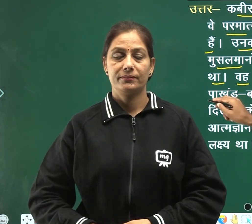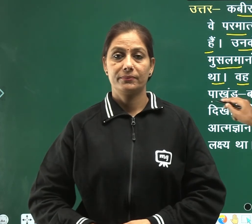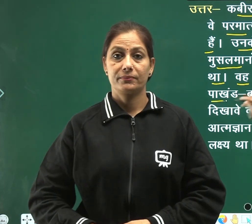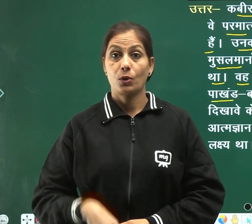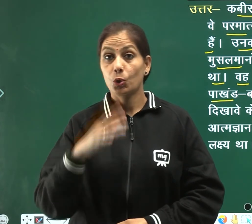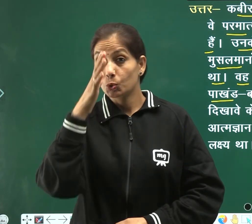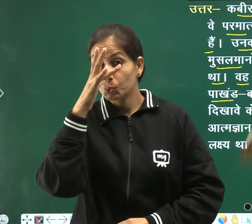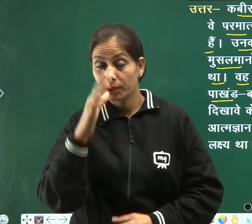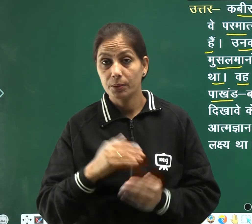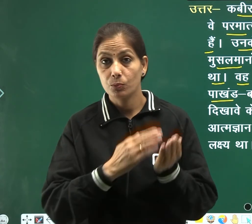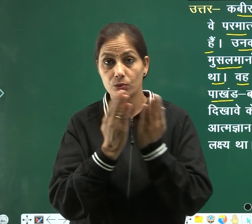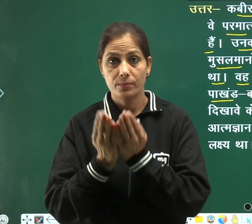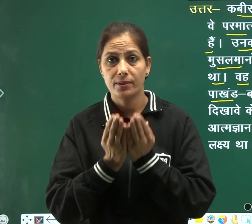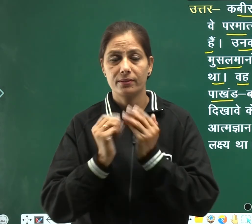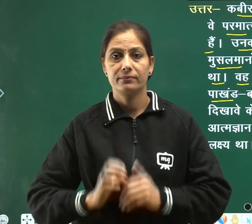पाखंड,